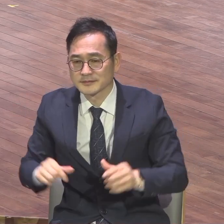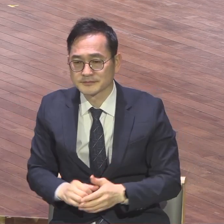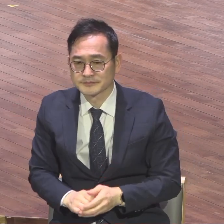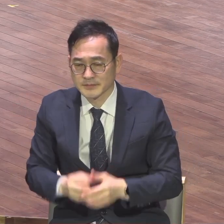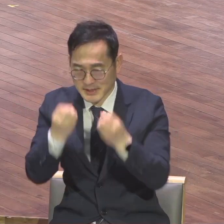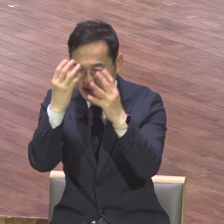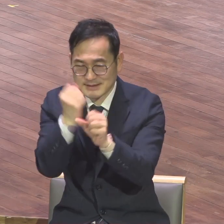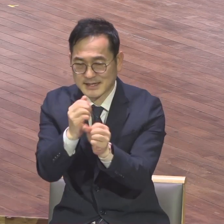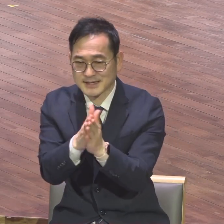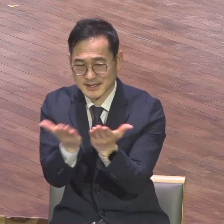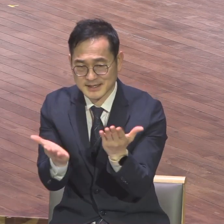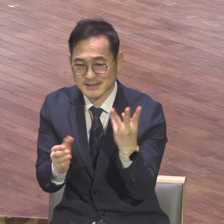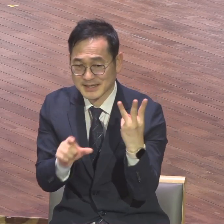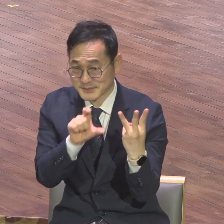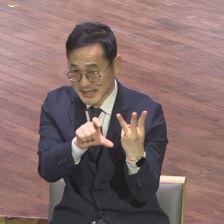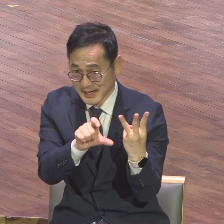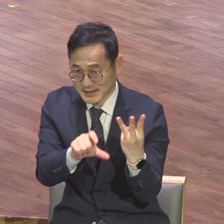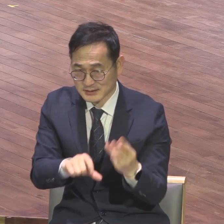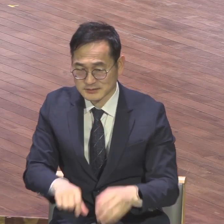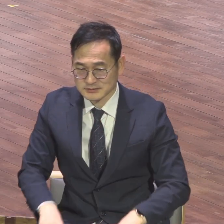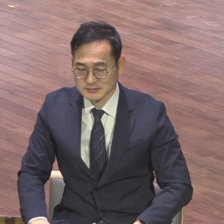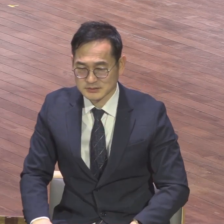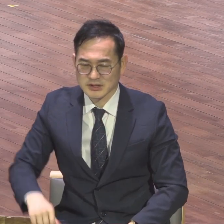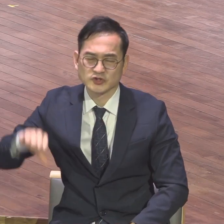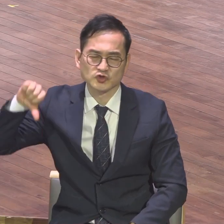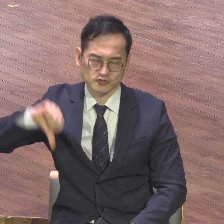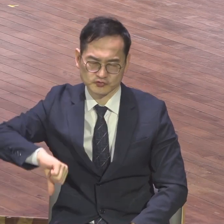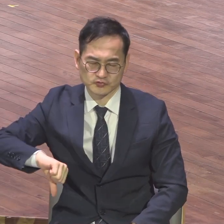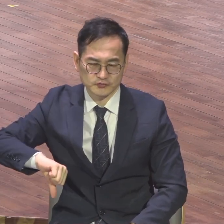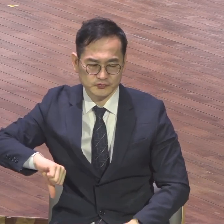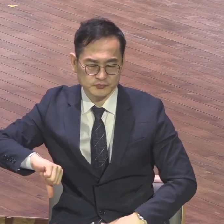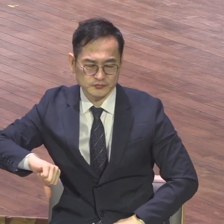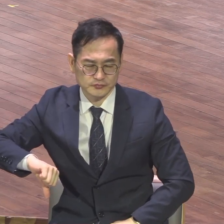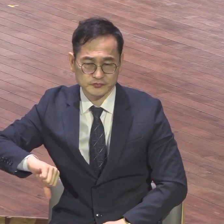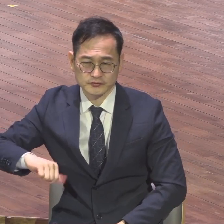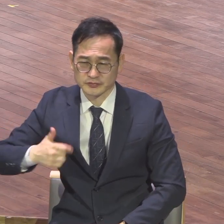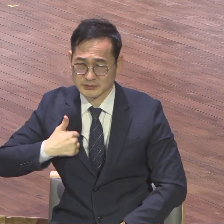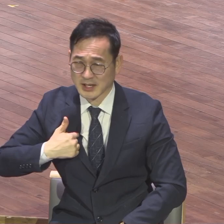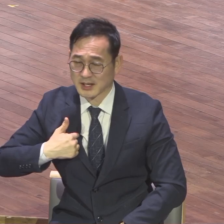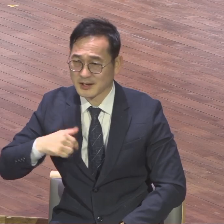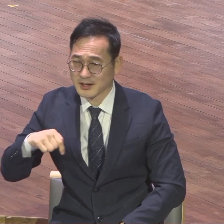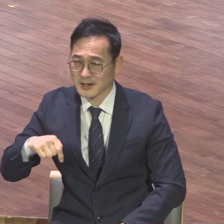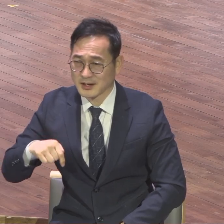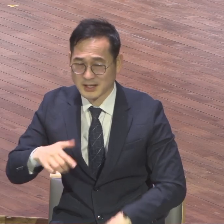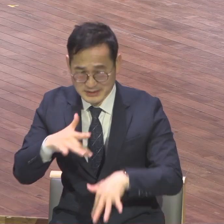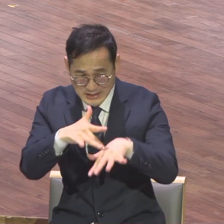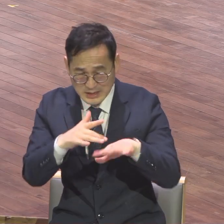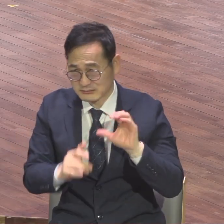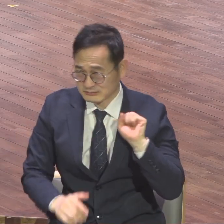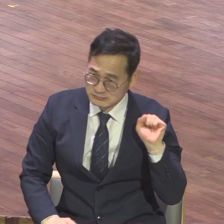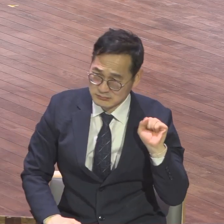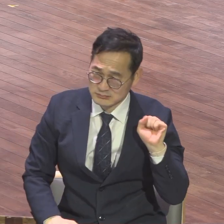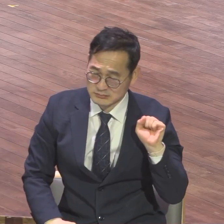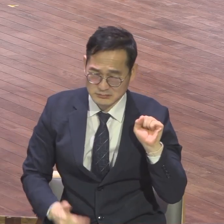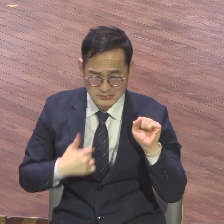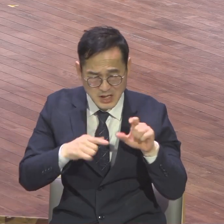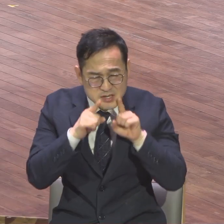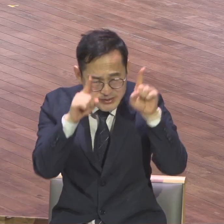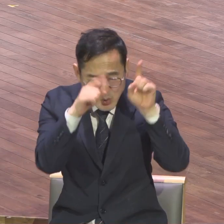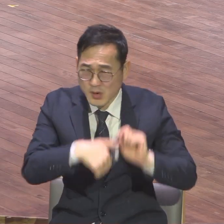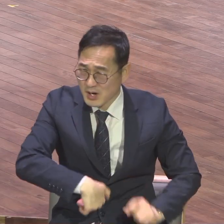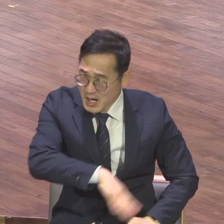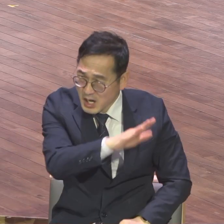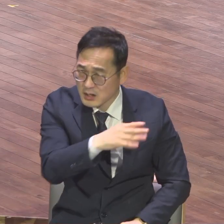3장에 저주받은 운명, 사단에게 속아서 영원한 멸망길로 갈 수밖에 없는 인간의 모든